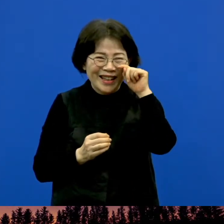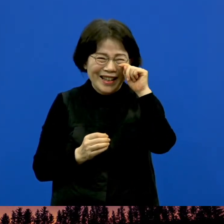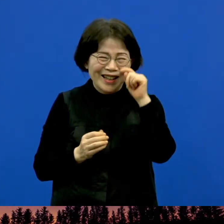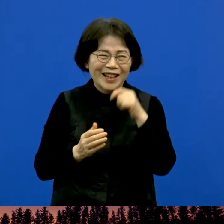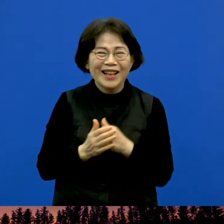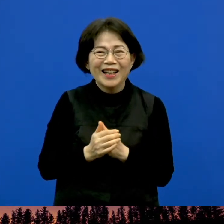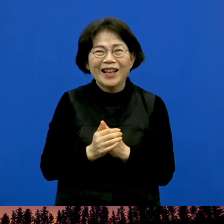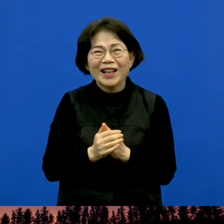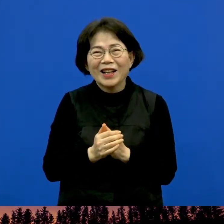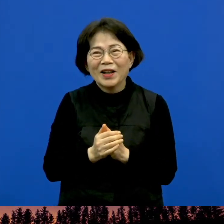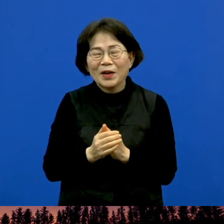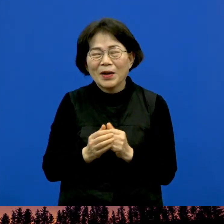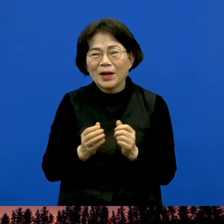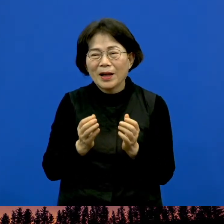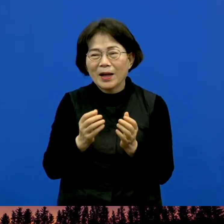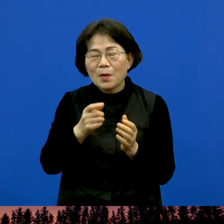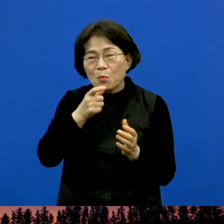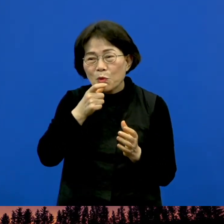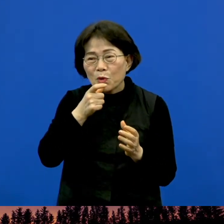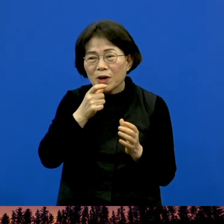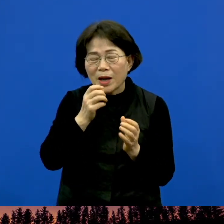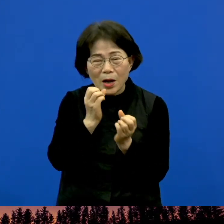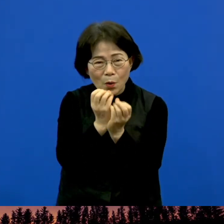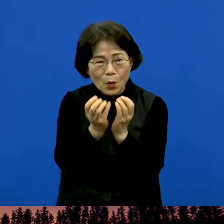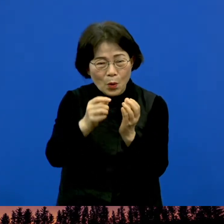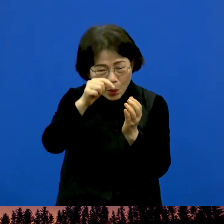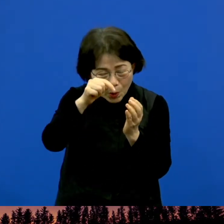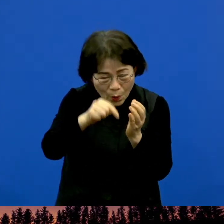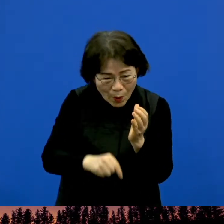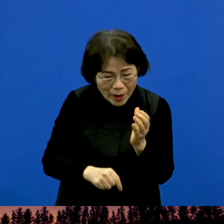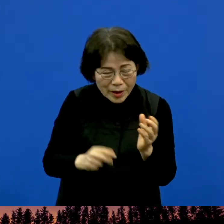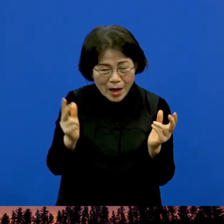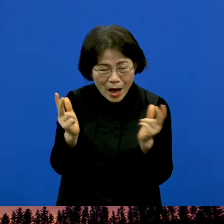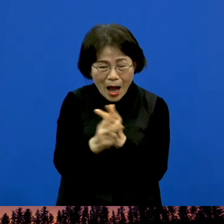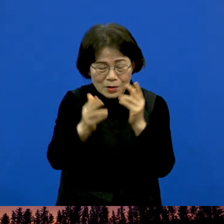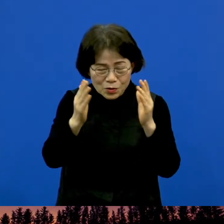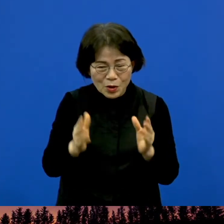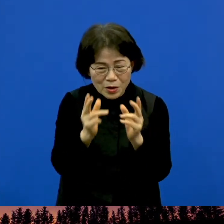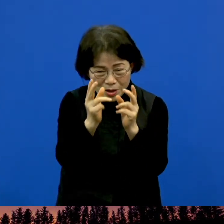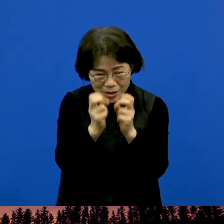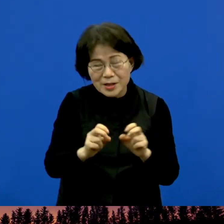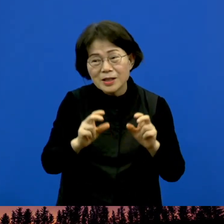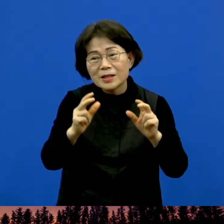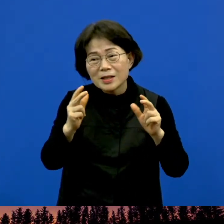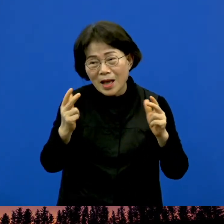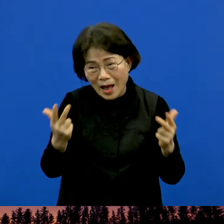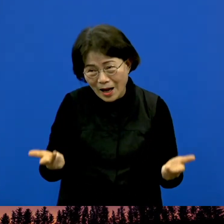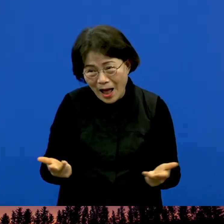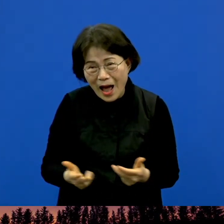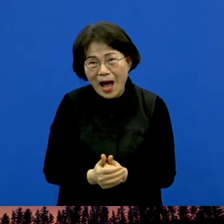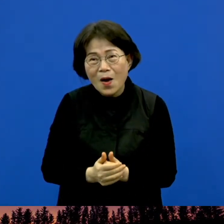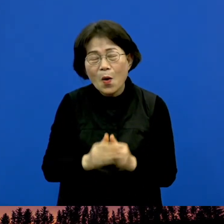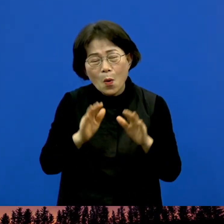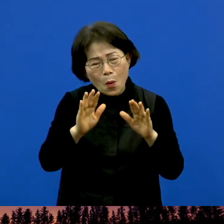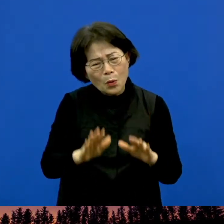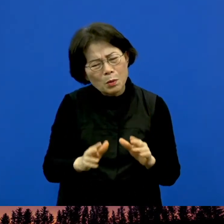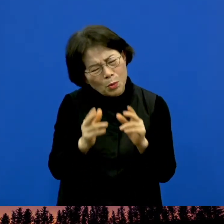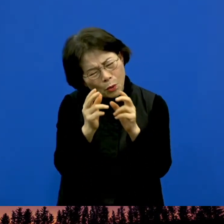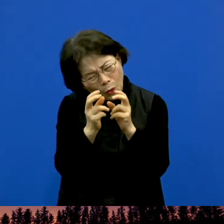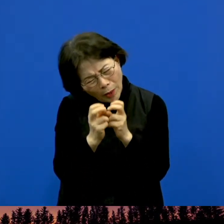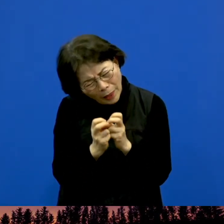꽃병에 꽂아놨는데 이게 와 그게 일주일 내내 그대로 있더라고. 오늘 보니까 꺾였더라고.